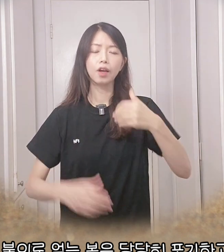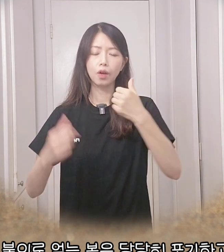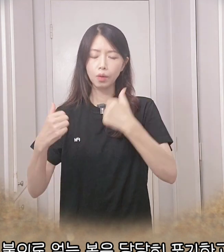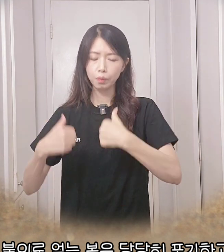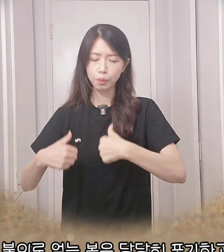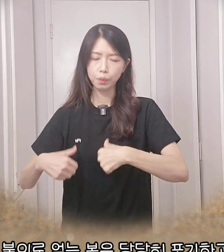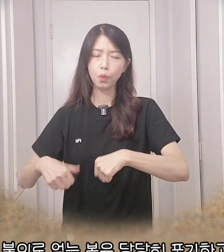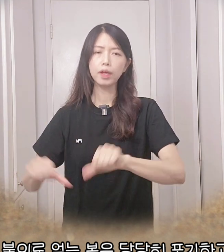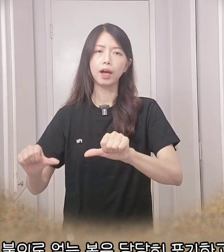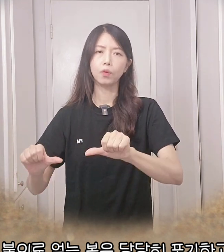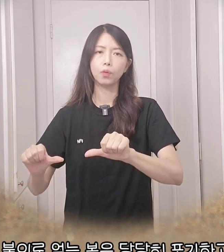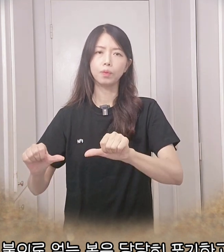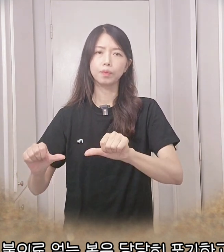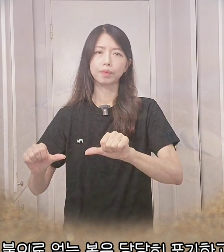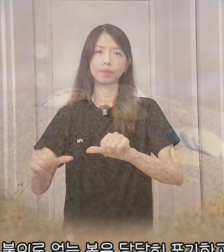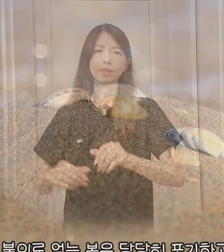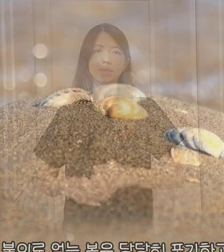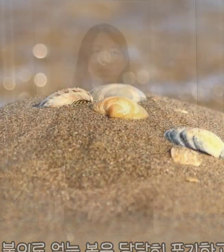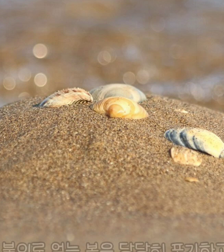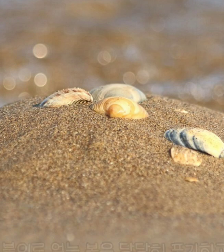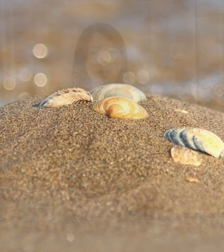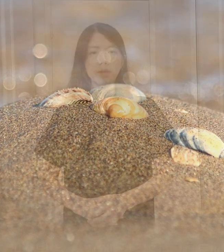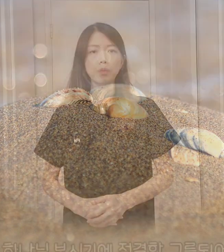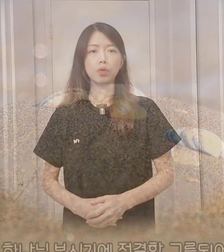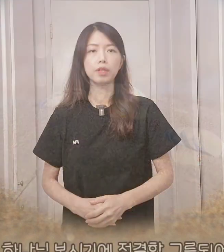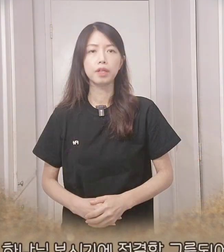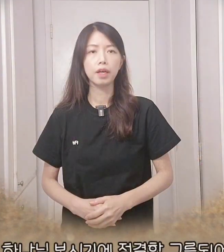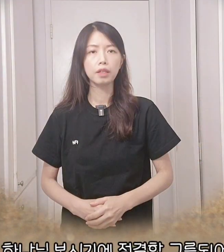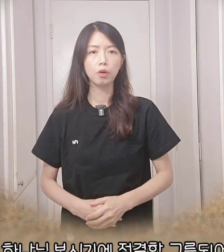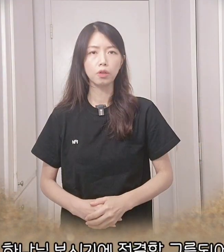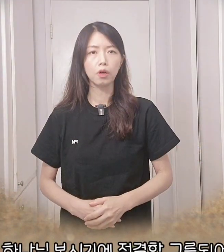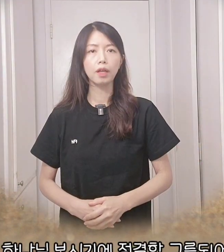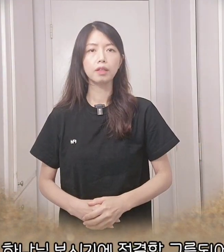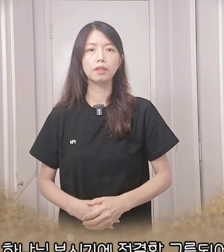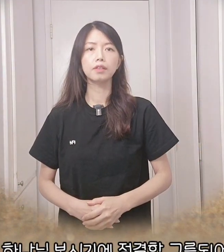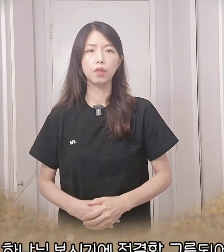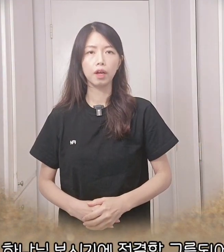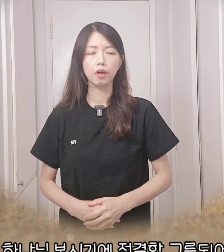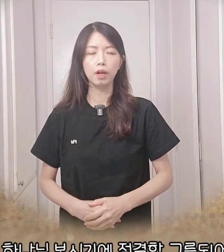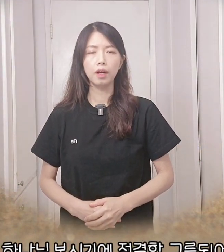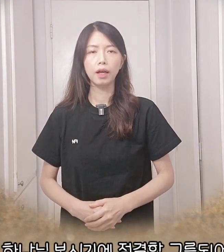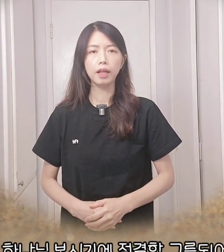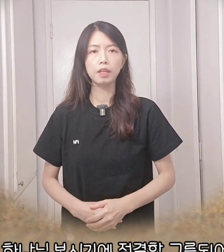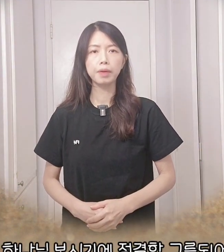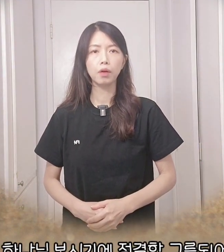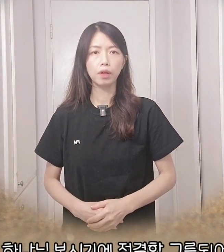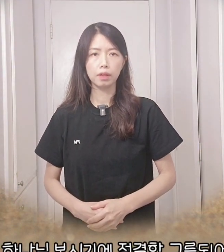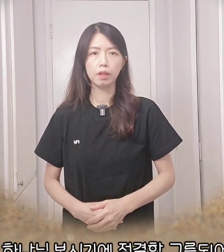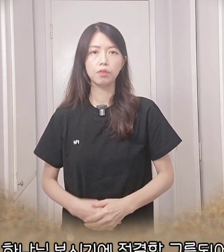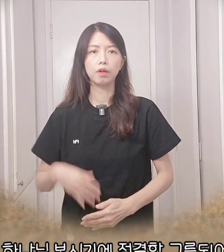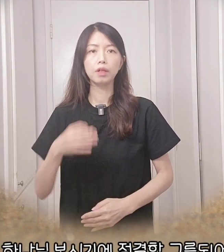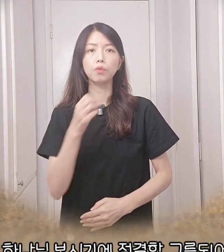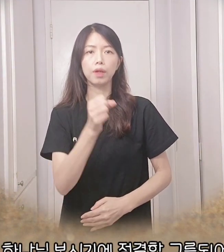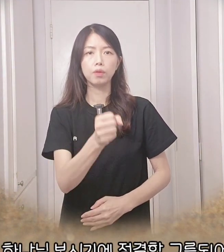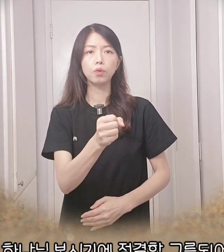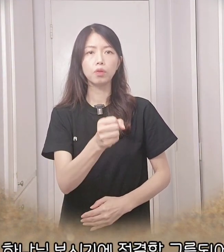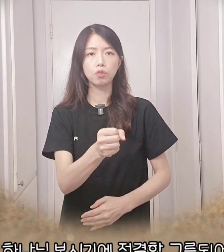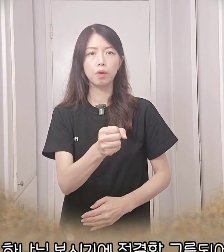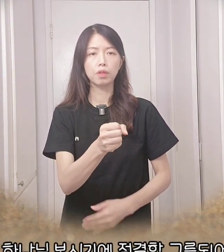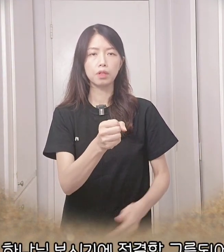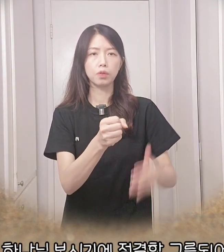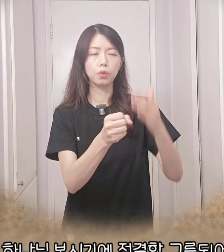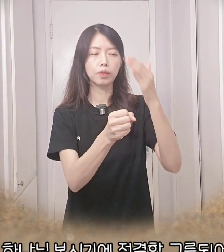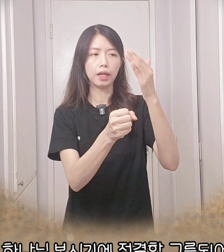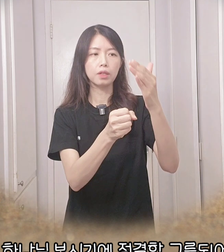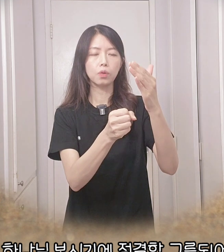당당히 포기하고. 하나님 보시기에 정결한 그릇되어. 하나님이라고 한 뜻의 수어는 왼손은